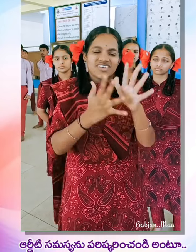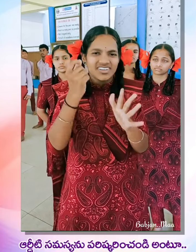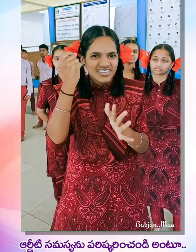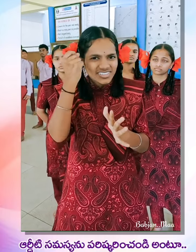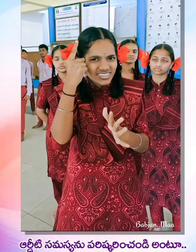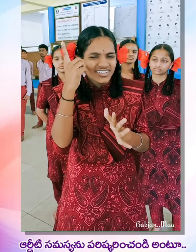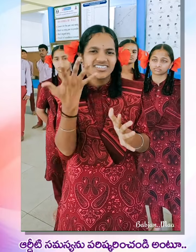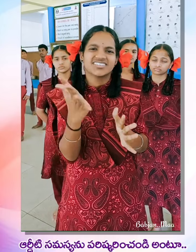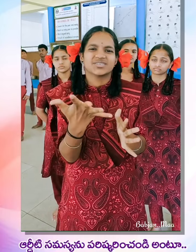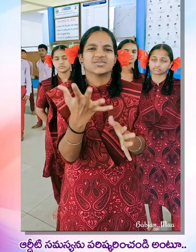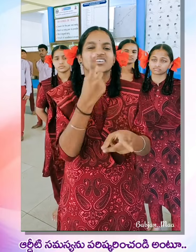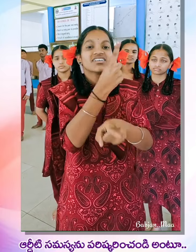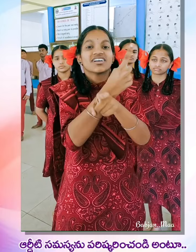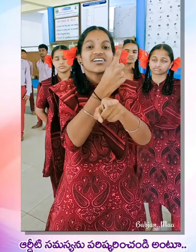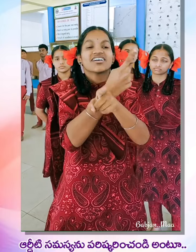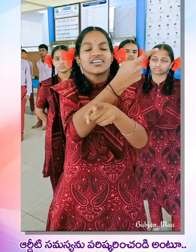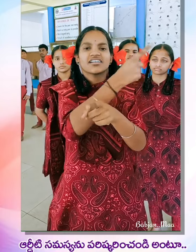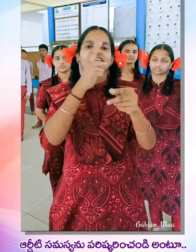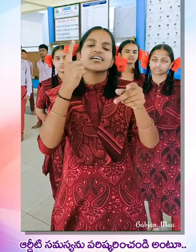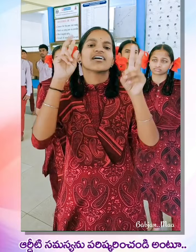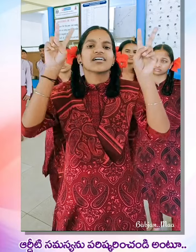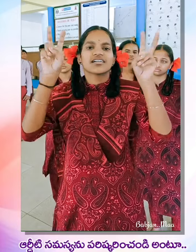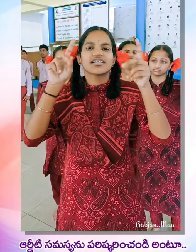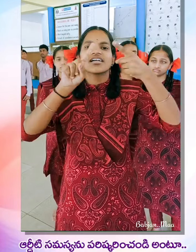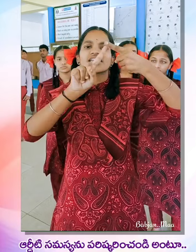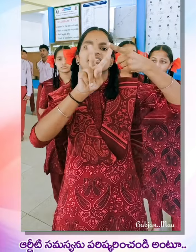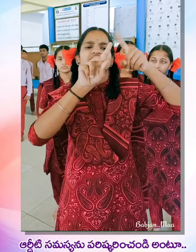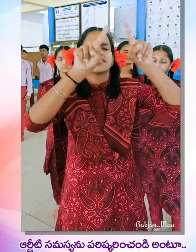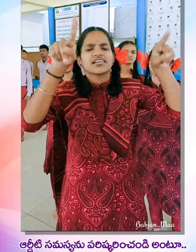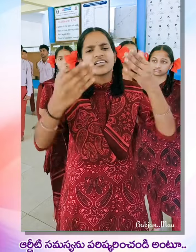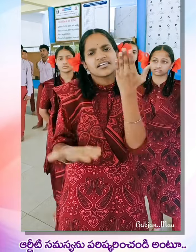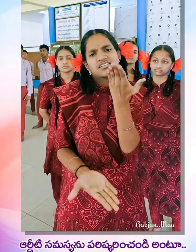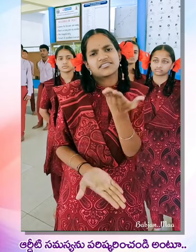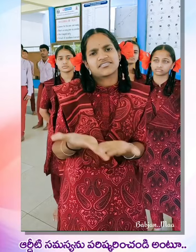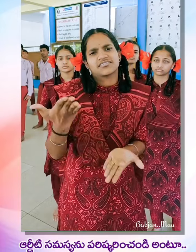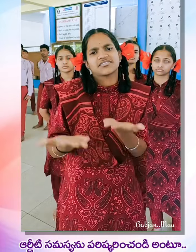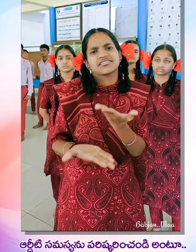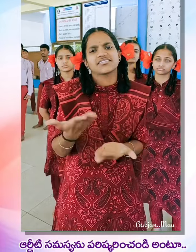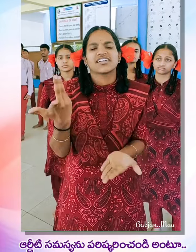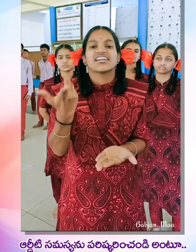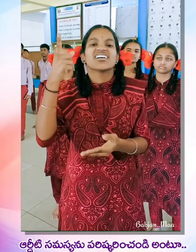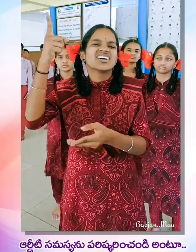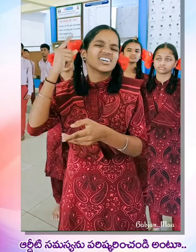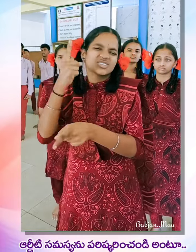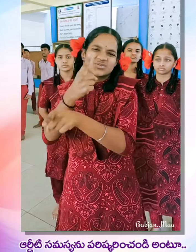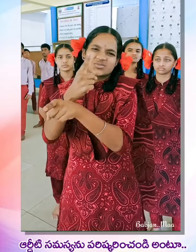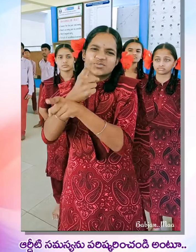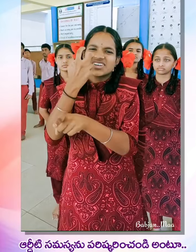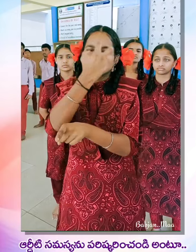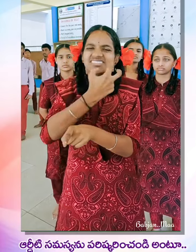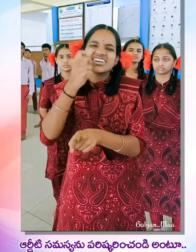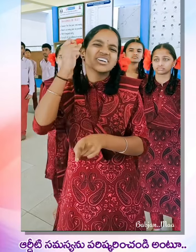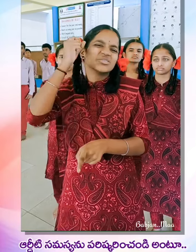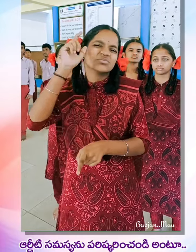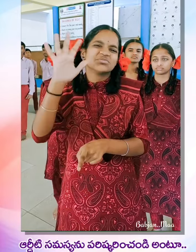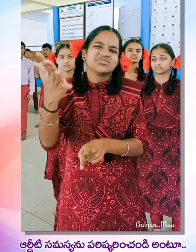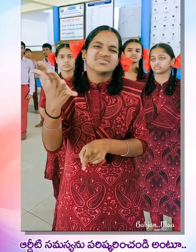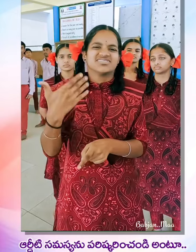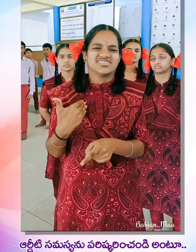మాది చాలా పేద కుటుంబం. మా అమ్మా నాన్నలకు కూడా మా భాష అర్థం కాదు. మాకు